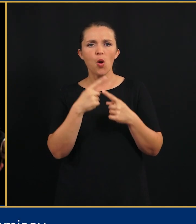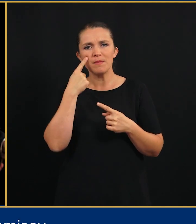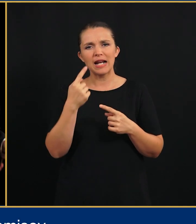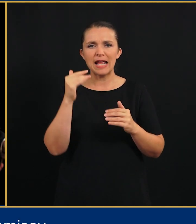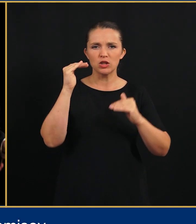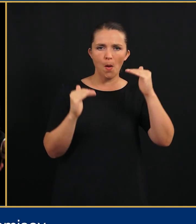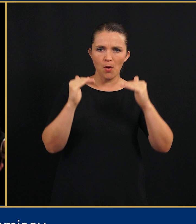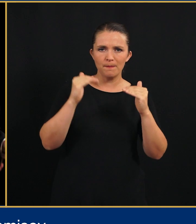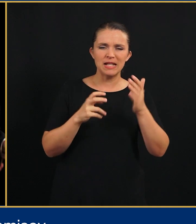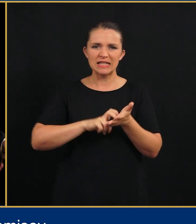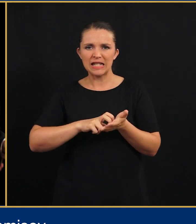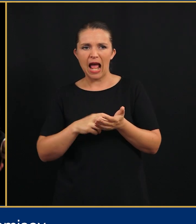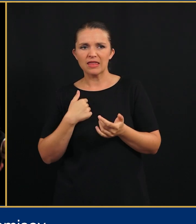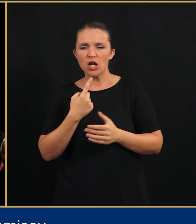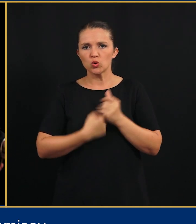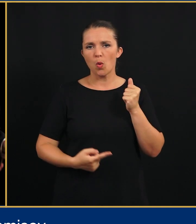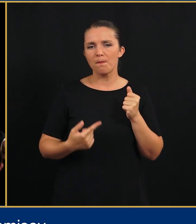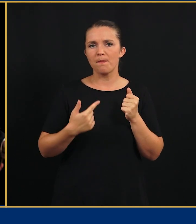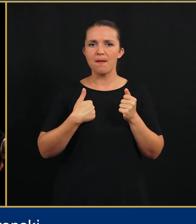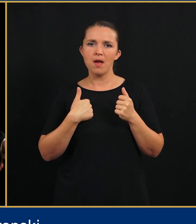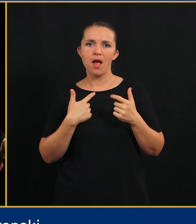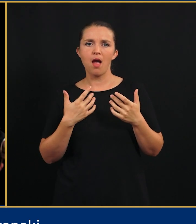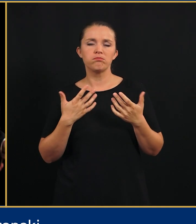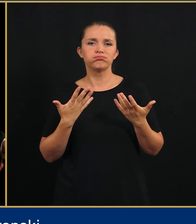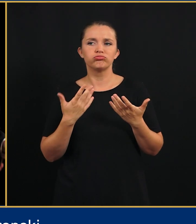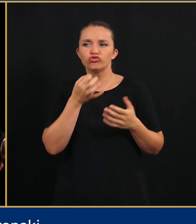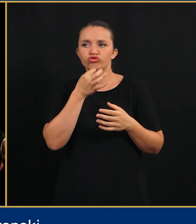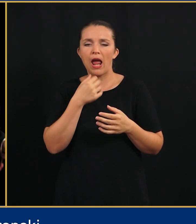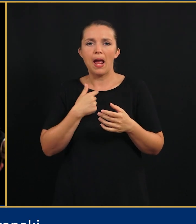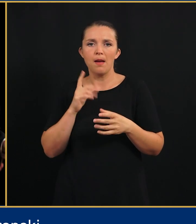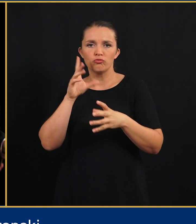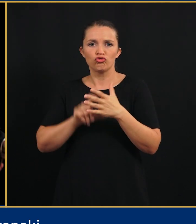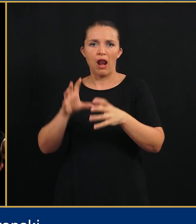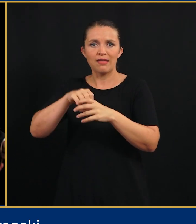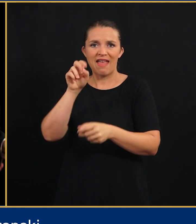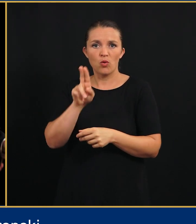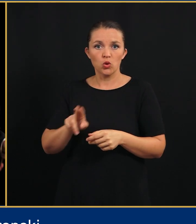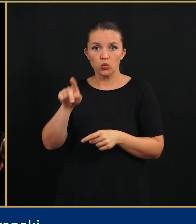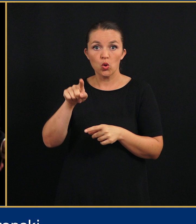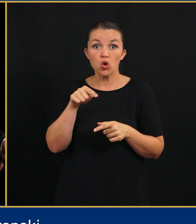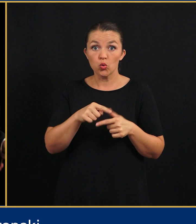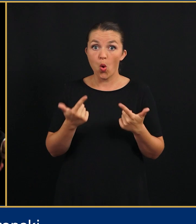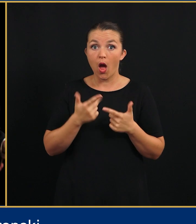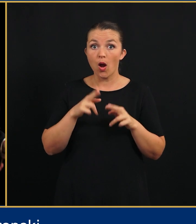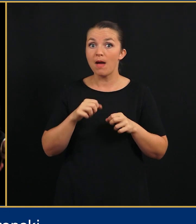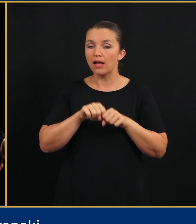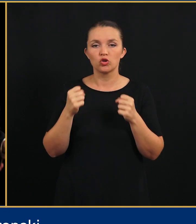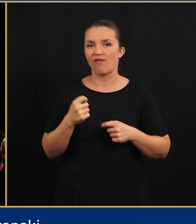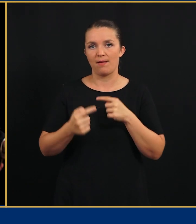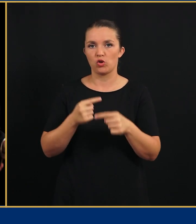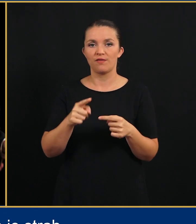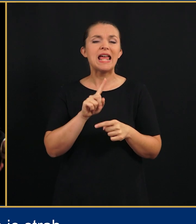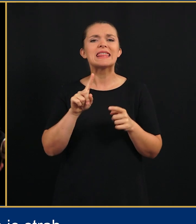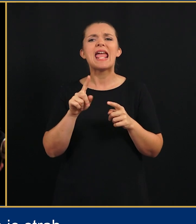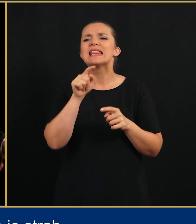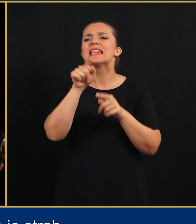sklepanje kompromisov in strah pred izgubo privilegijev v primeru članstva v Evropski uniji ima lahko katastrofalne posledice.